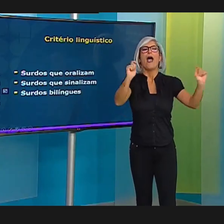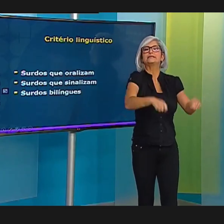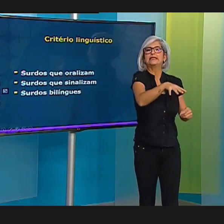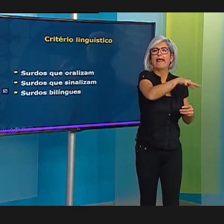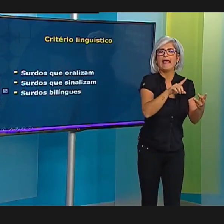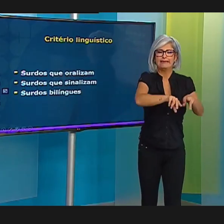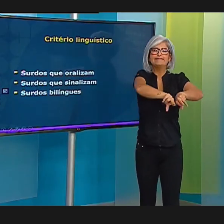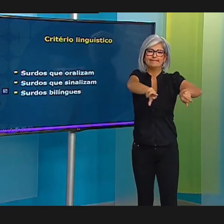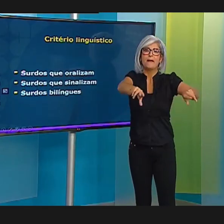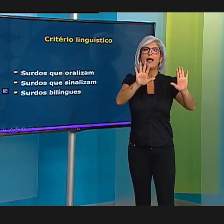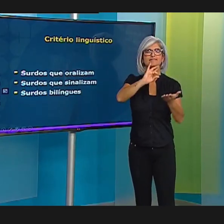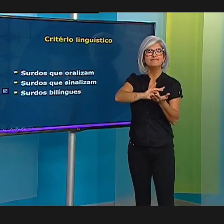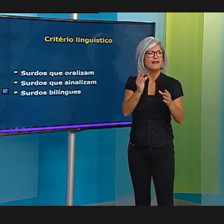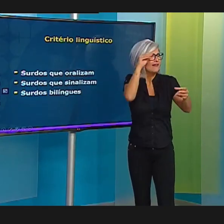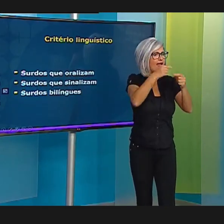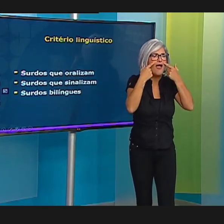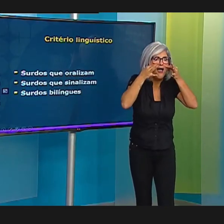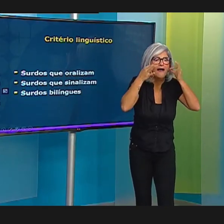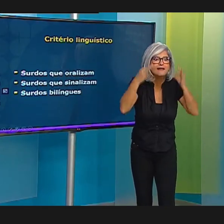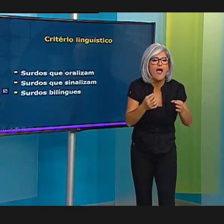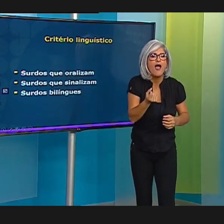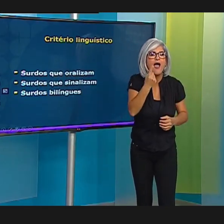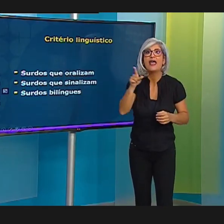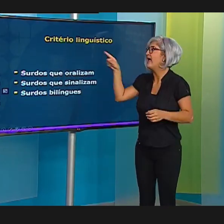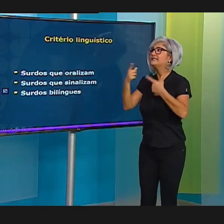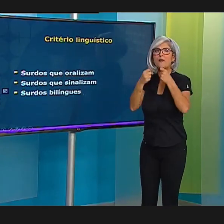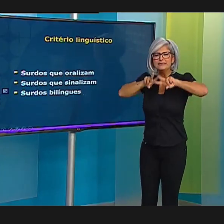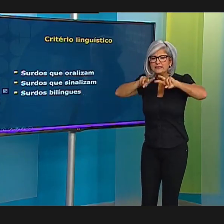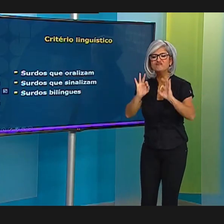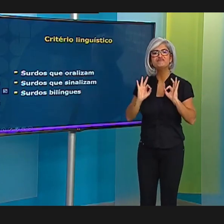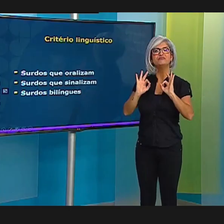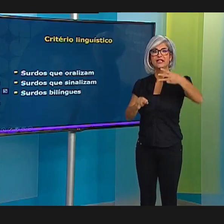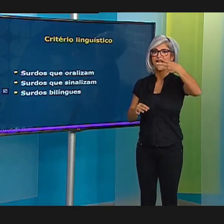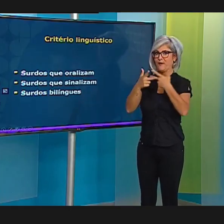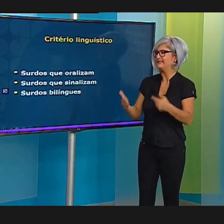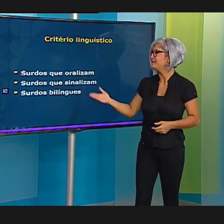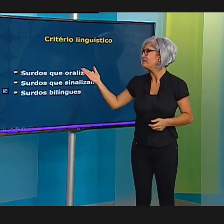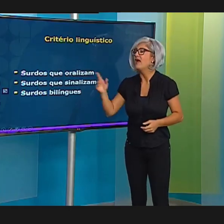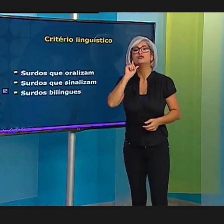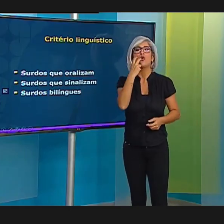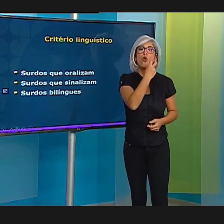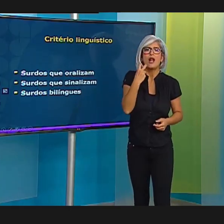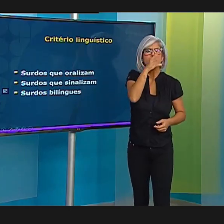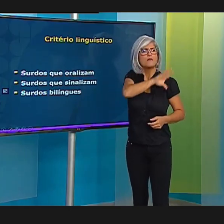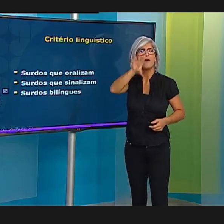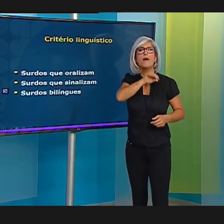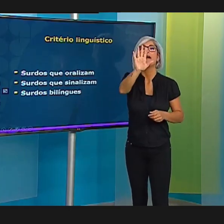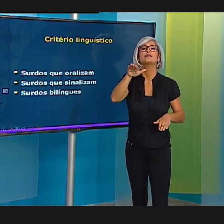é deficiente, o surdo é incapaz, mas, de fato, quando se tem interesse e tem contato com a pessoa surda, observa que eles apresentam 3 critérios linguísticos. Surdos que